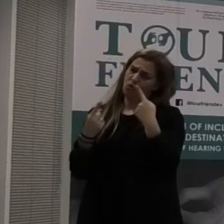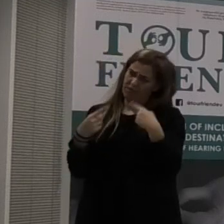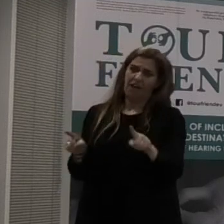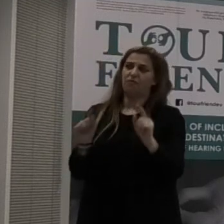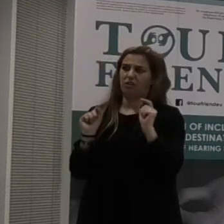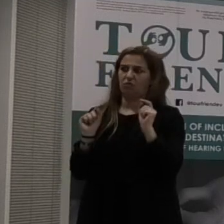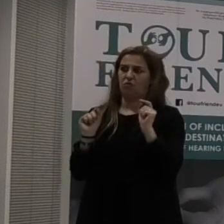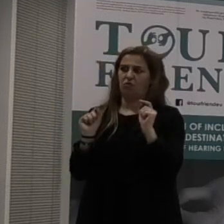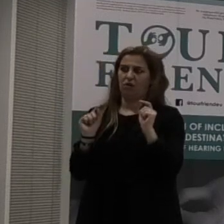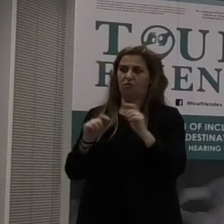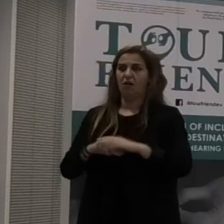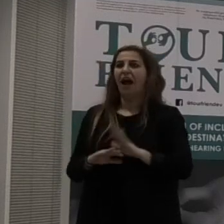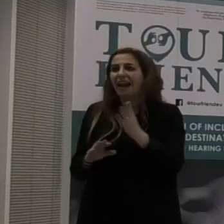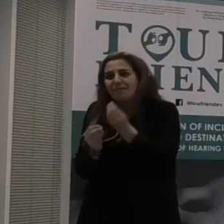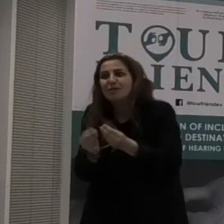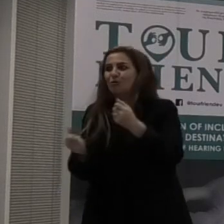το στοιχείο έτσι του παιχνιδιού.